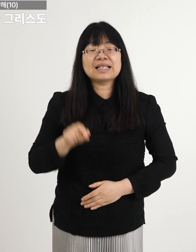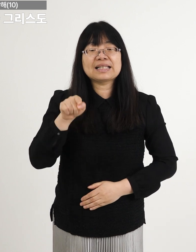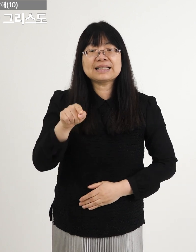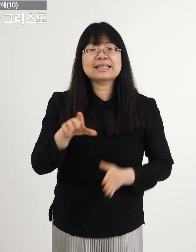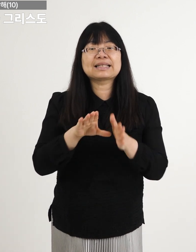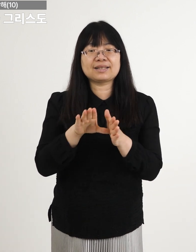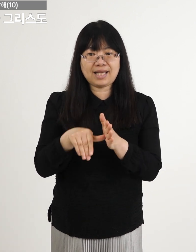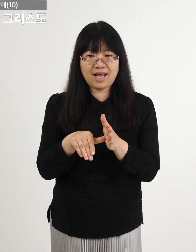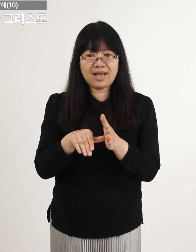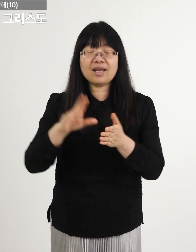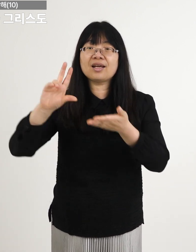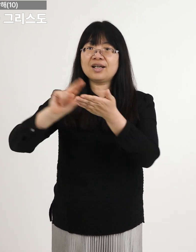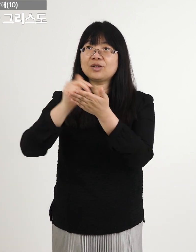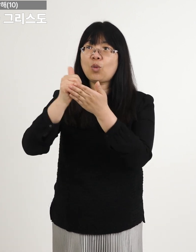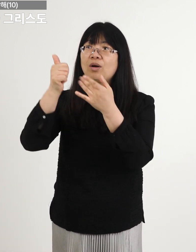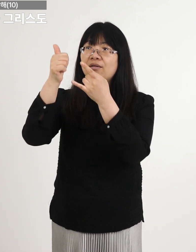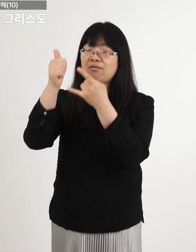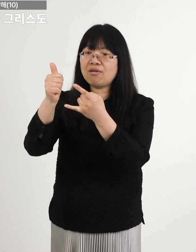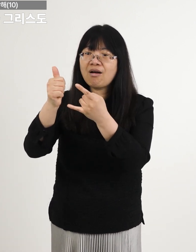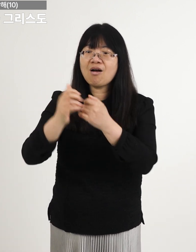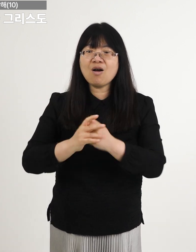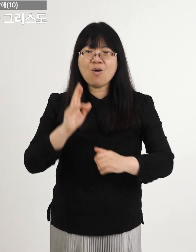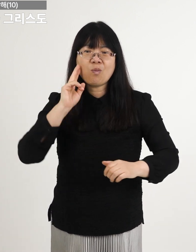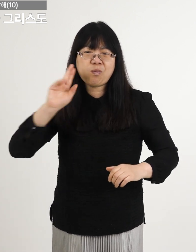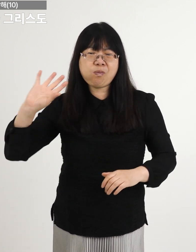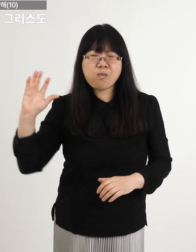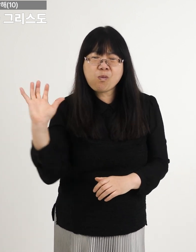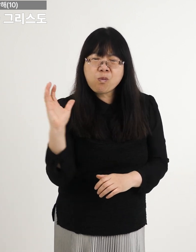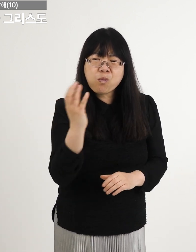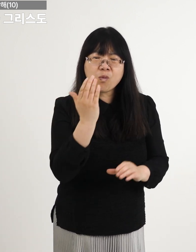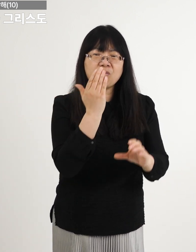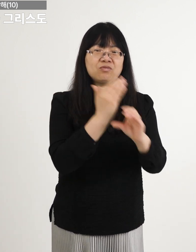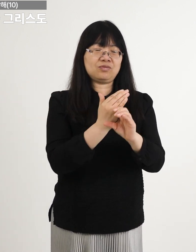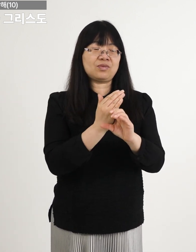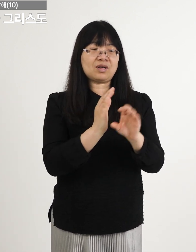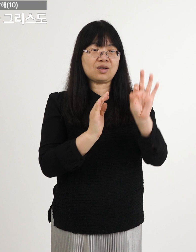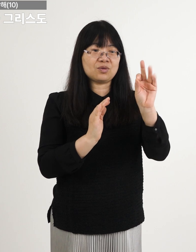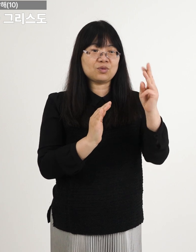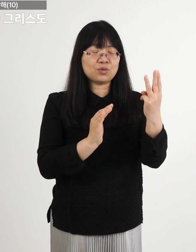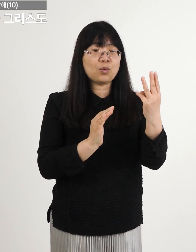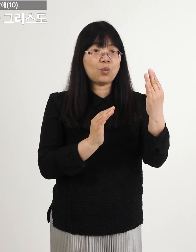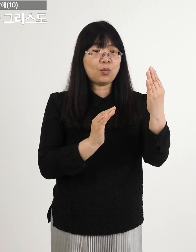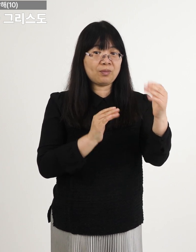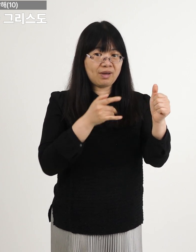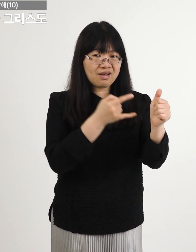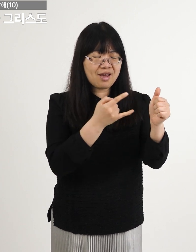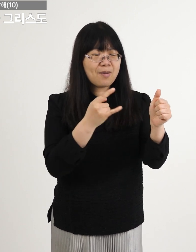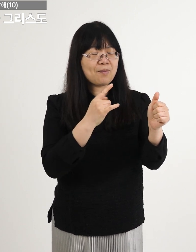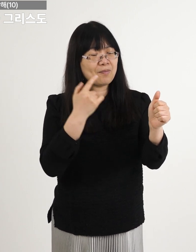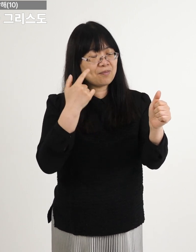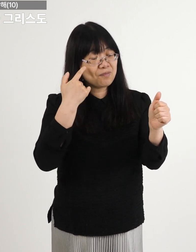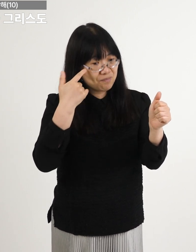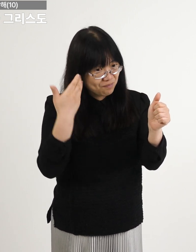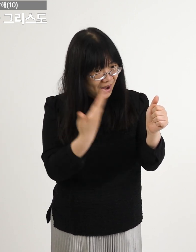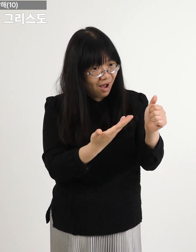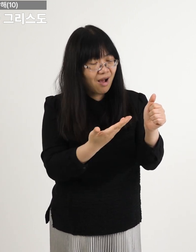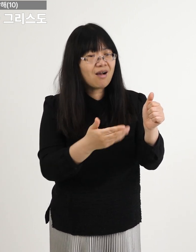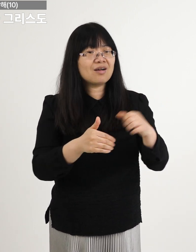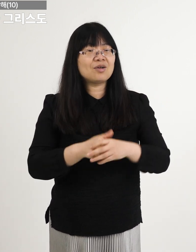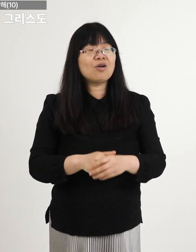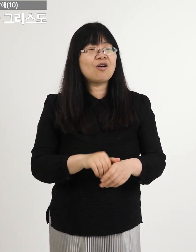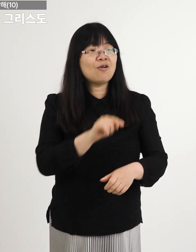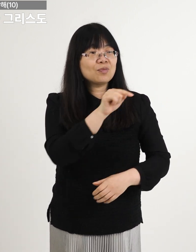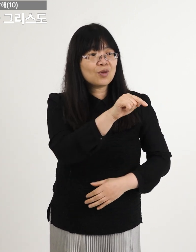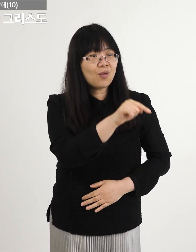그때에 여호와께서 폭풍우 가운데에서 욥에게 일러 말씀하시되